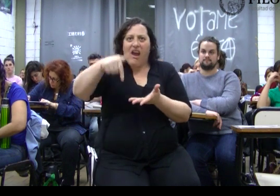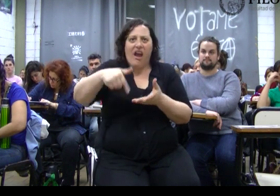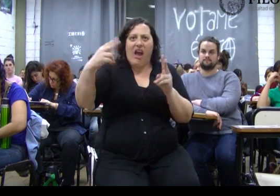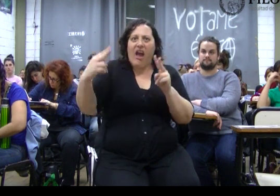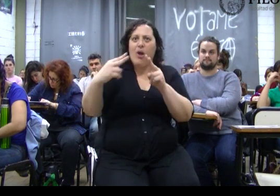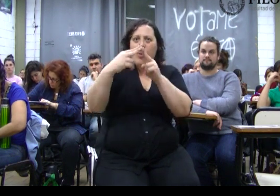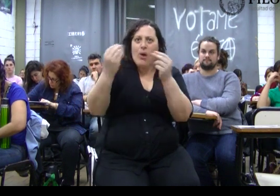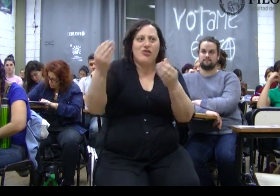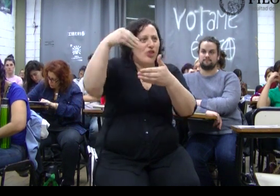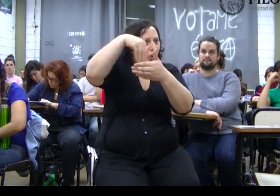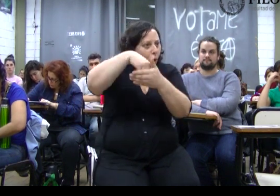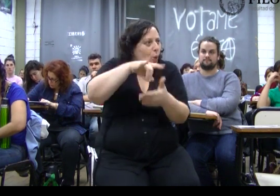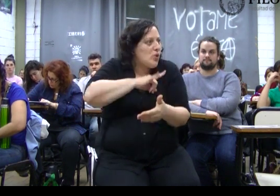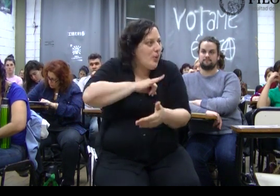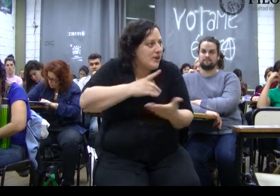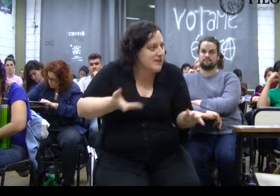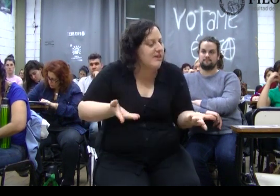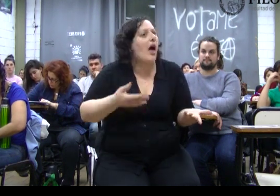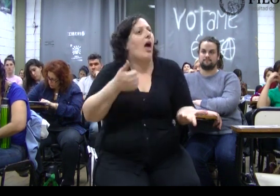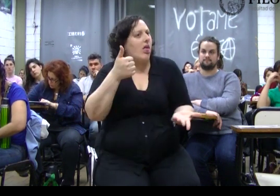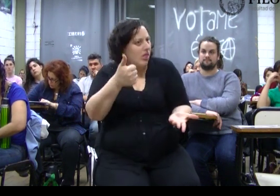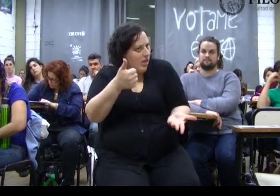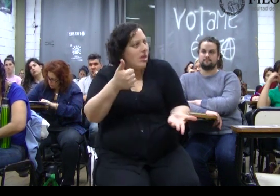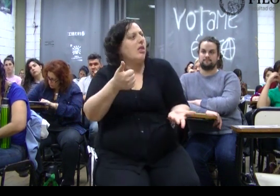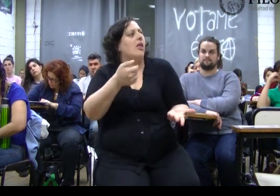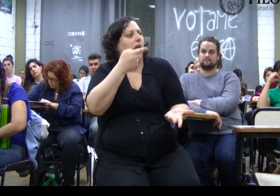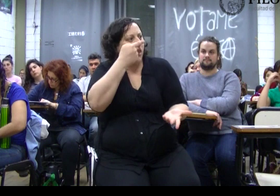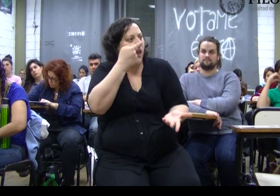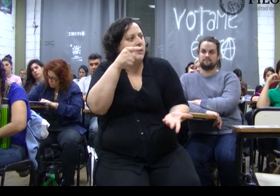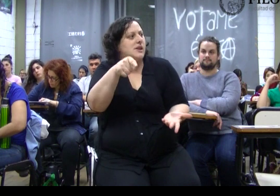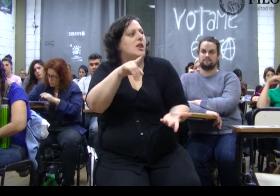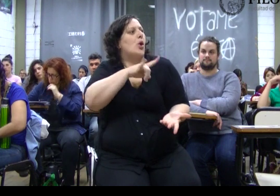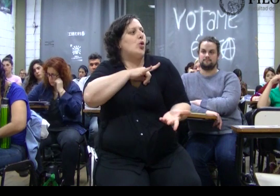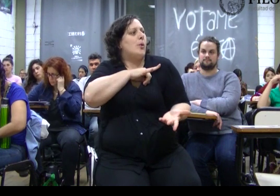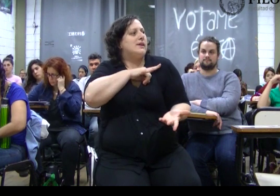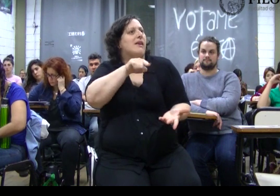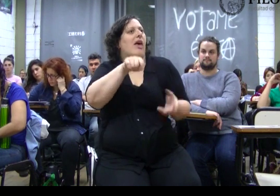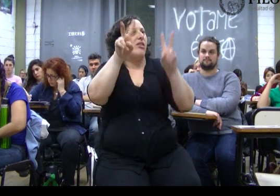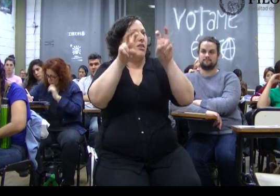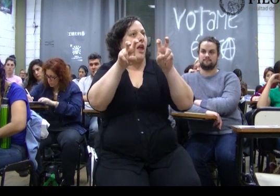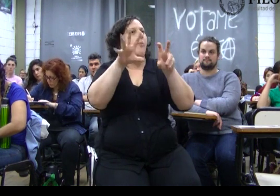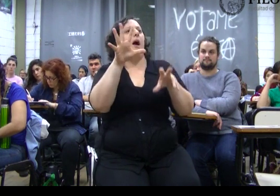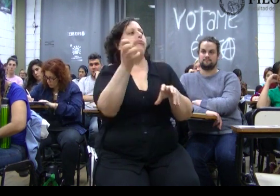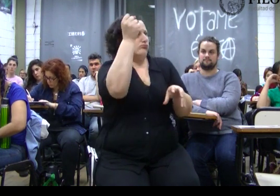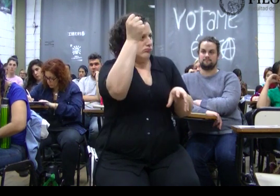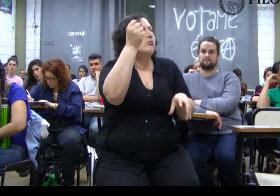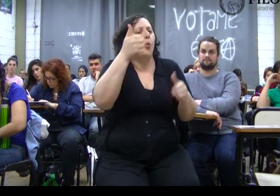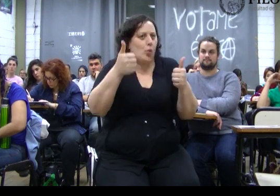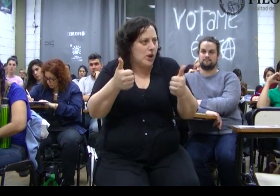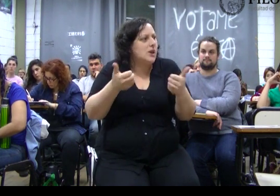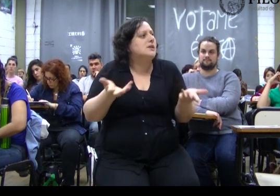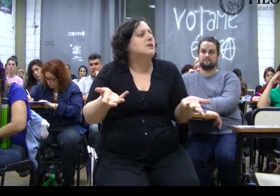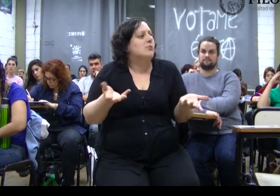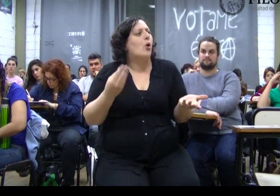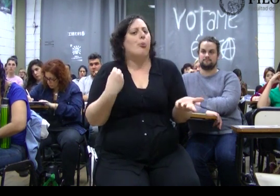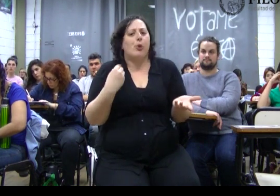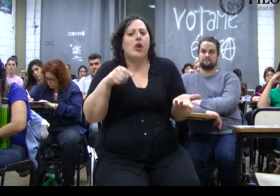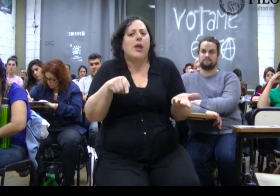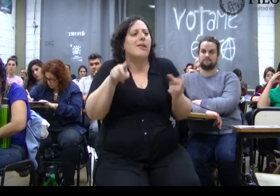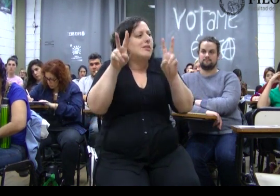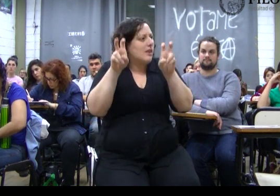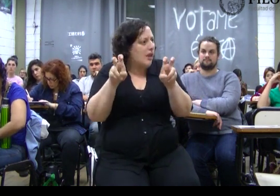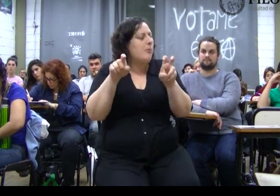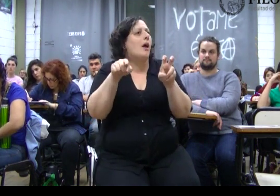en la universidad, y qué interesante que la universidad tome estos temas, y qué fuerte que es también, que es un tema